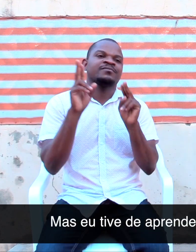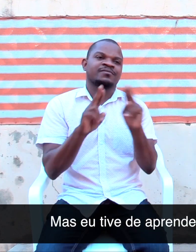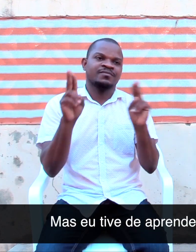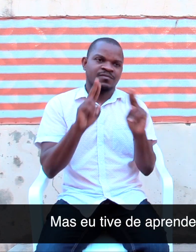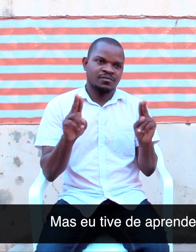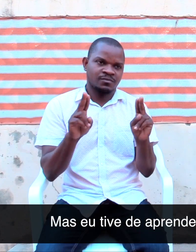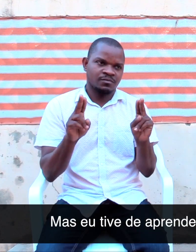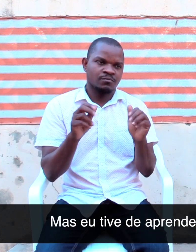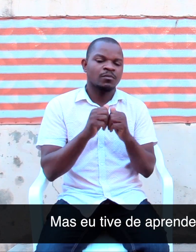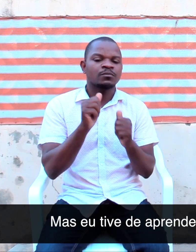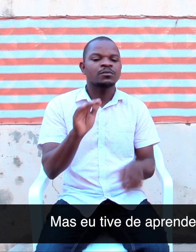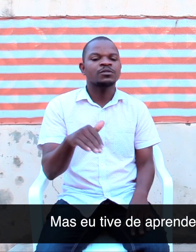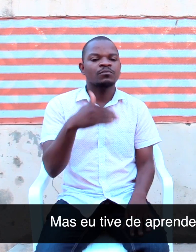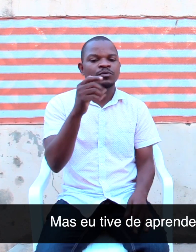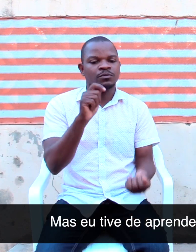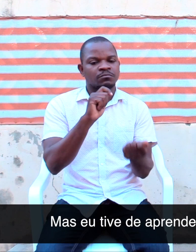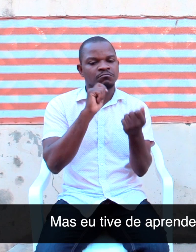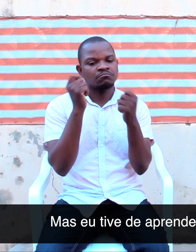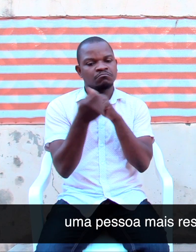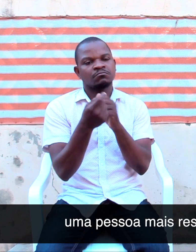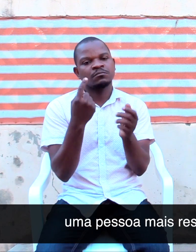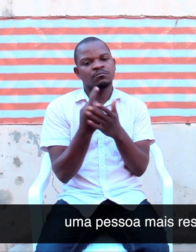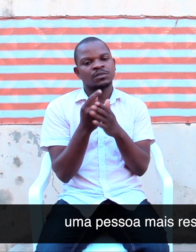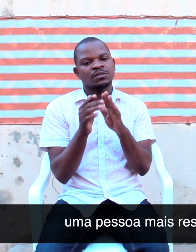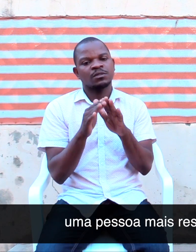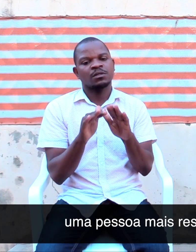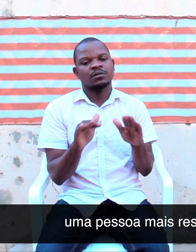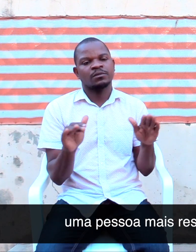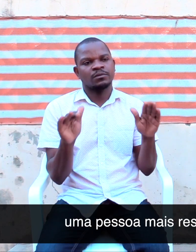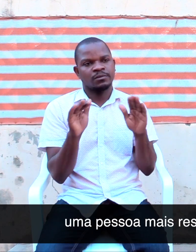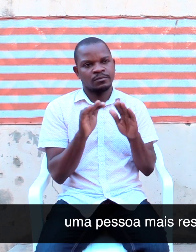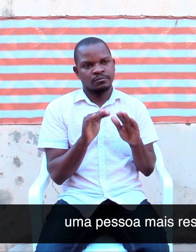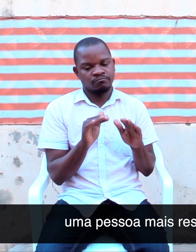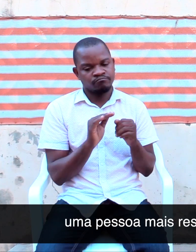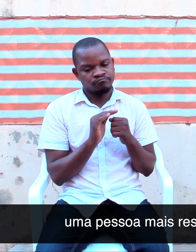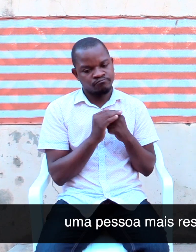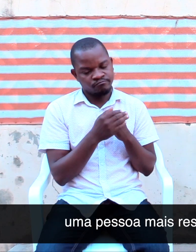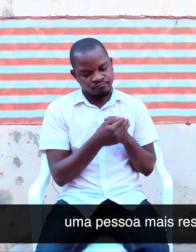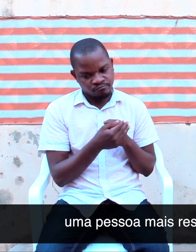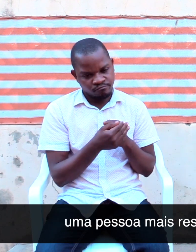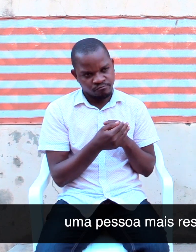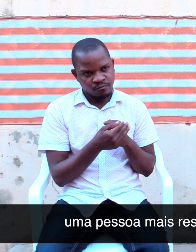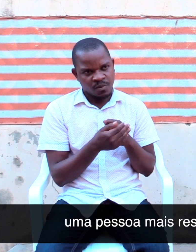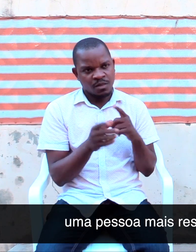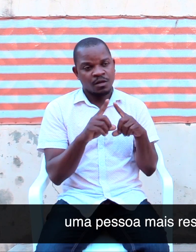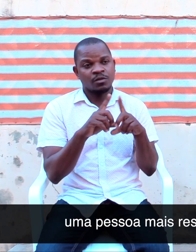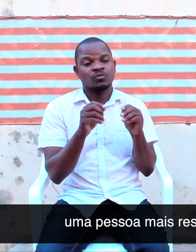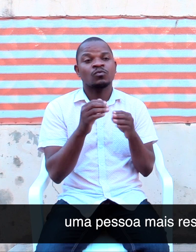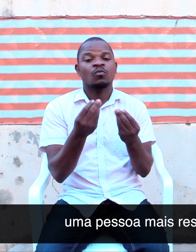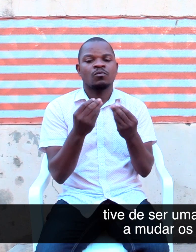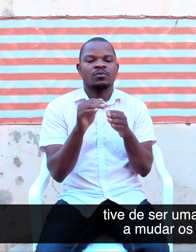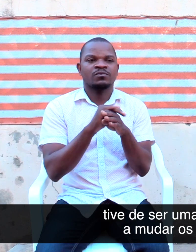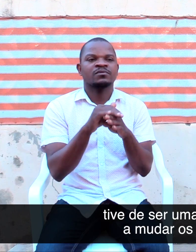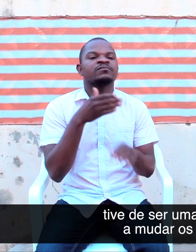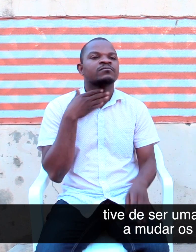tive que aprender a ser uma pessoa mais quieta, uma pessoa mais reservada no que condiz ao uso da minha